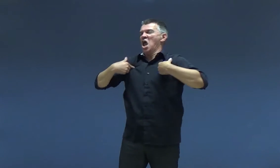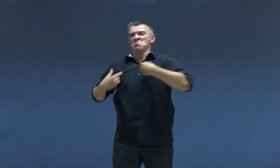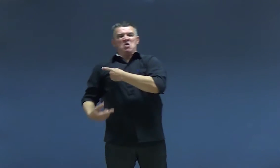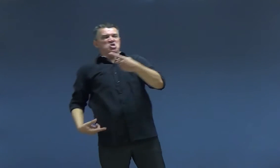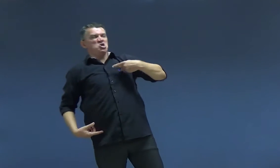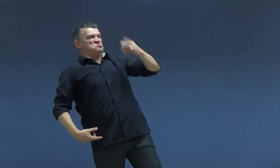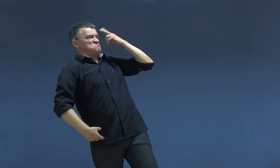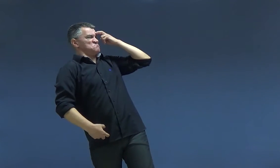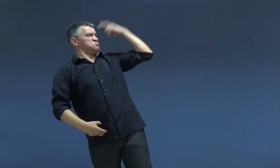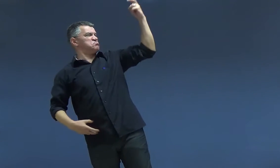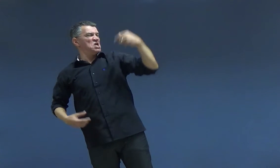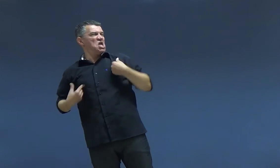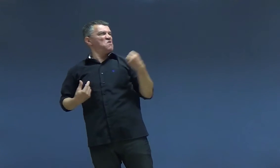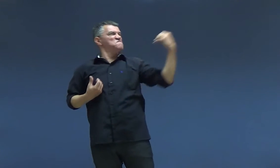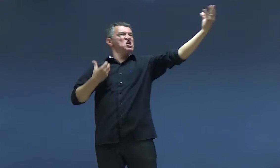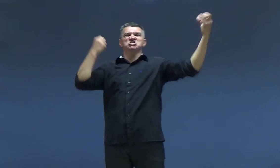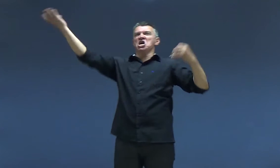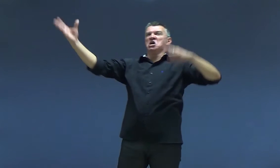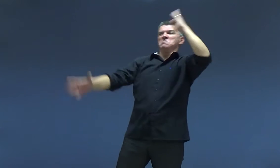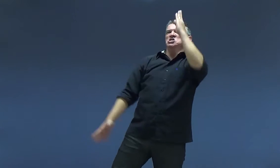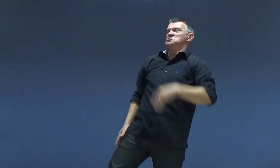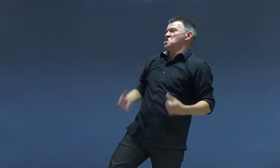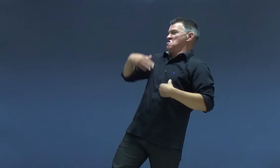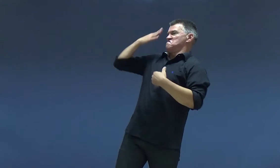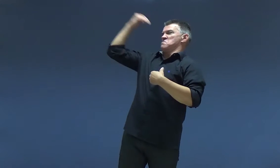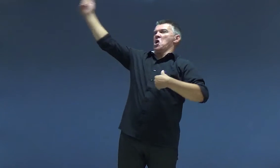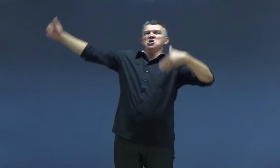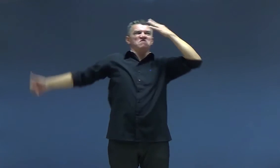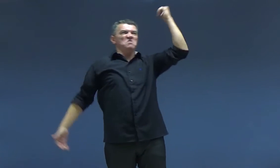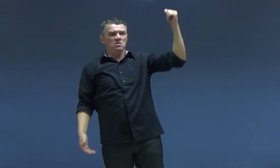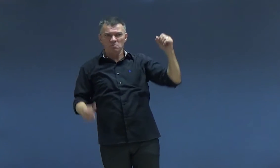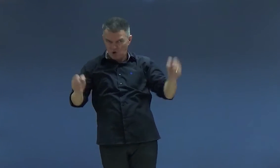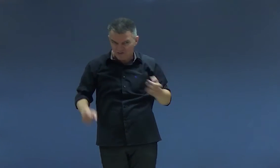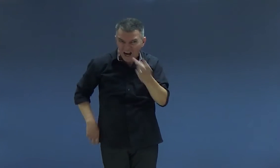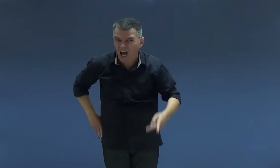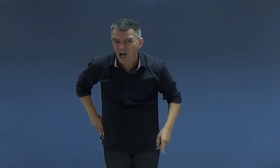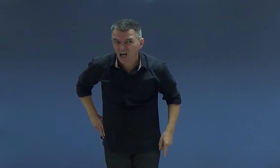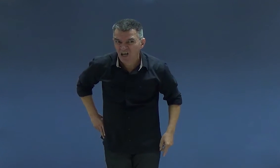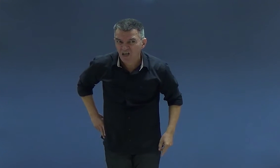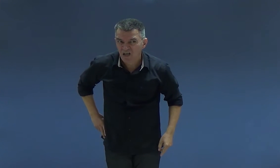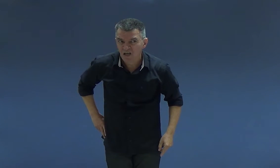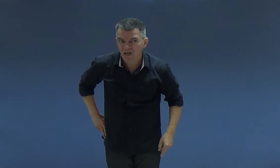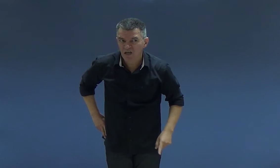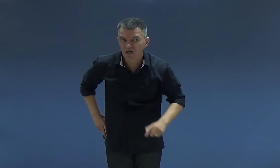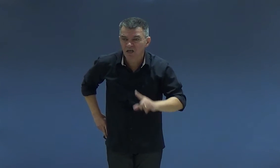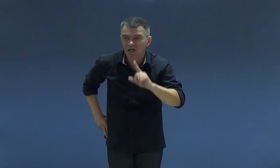Ah, porque eu sou pastor, sou inteligente, eu viajo pelo Brasil, sou famoso, eu posso falar isso?